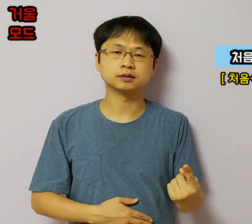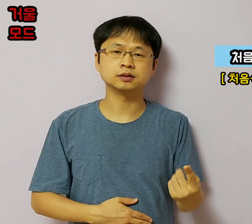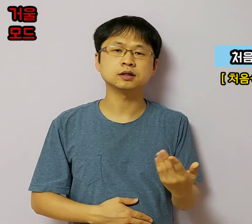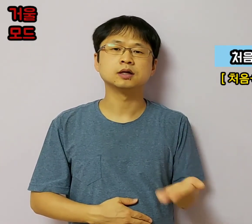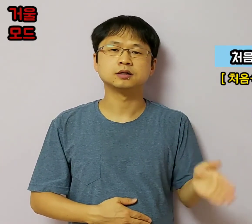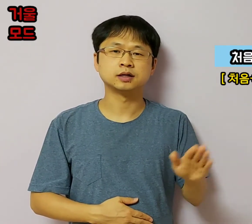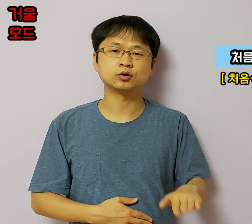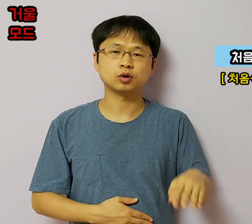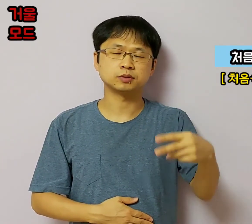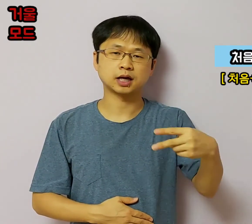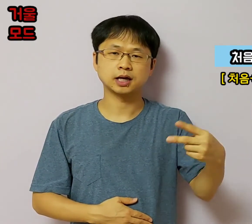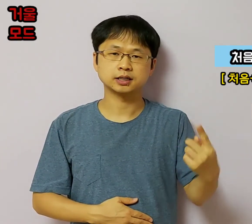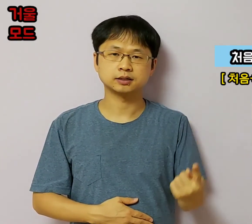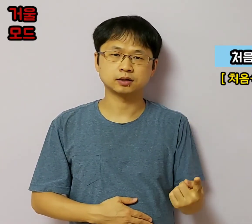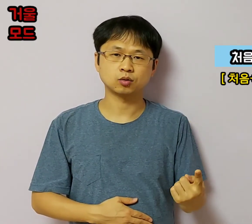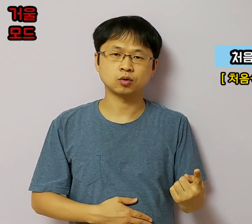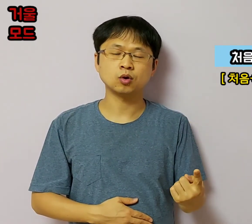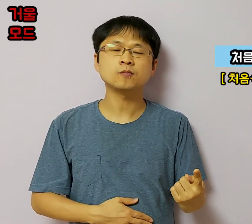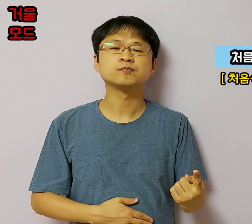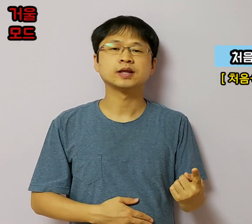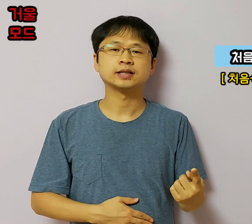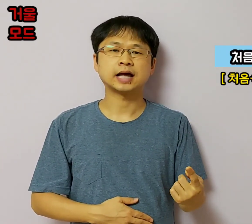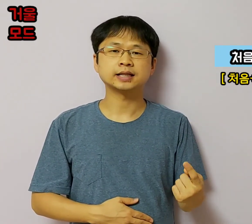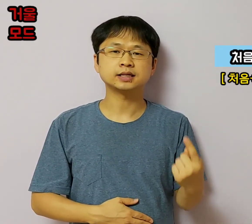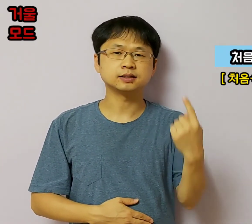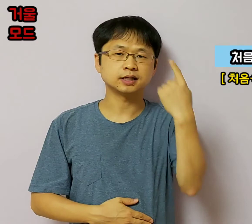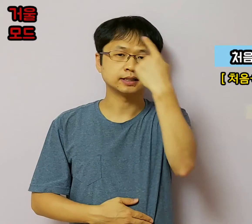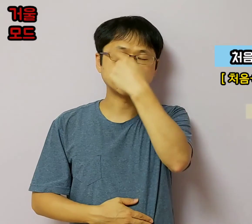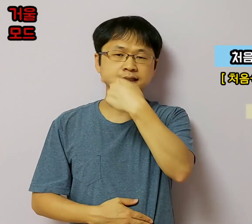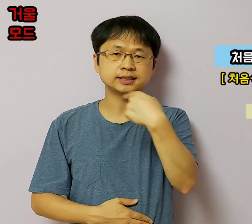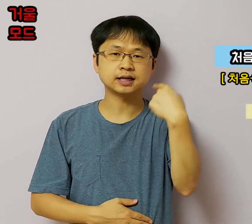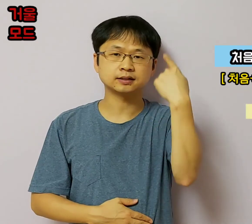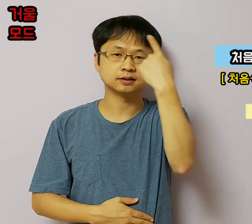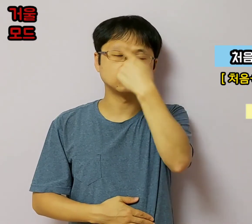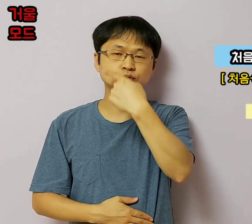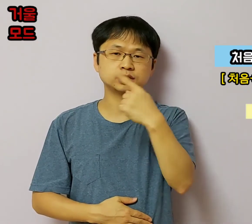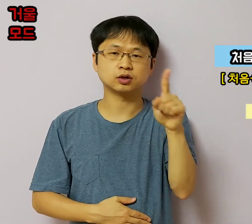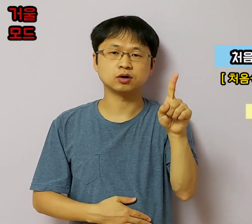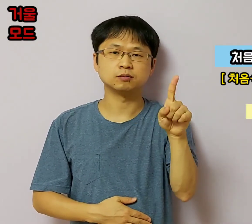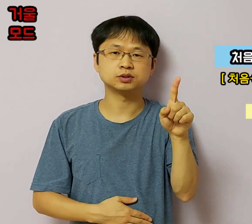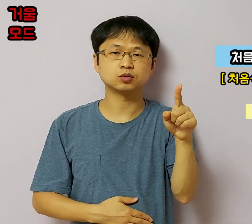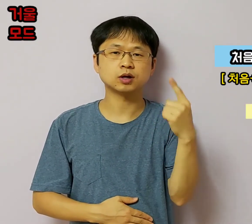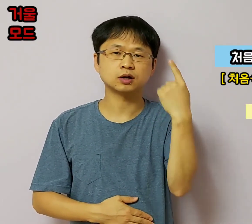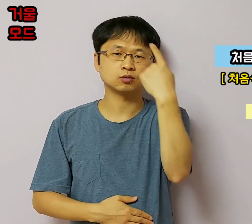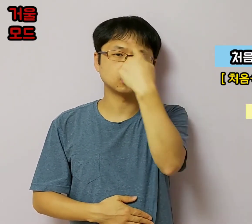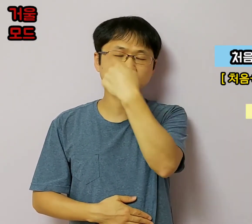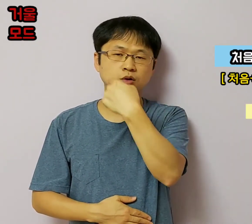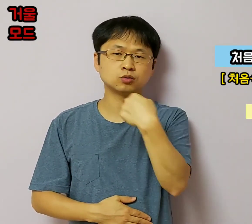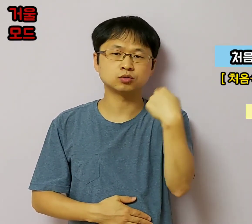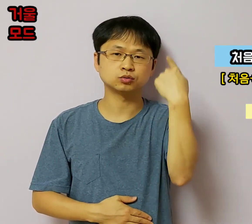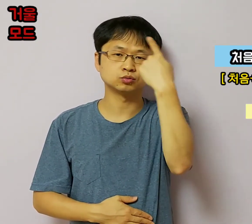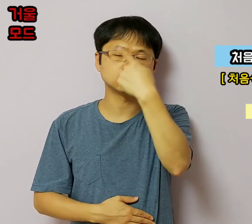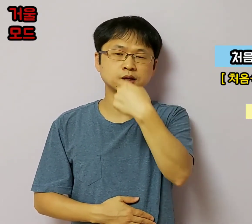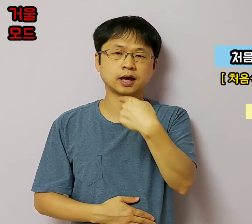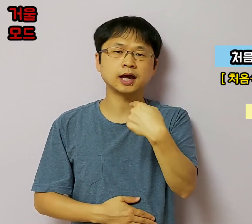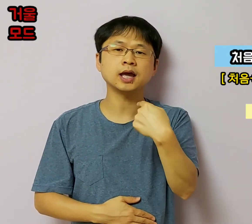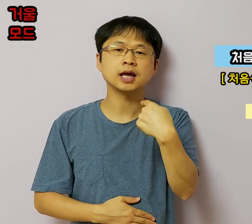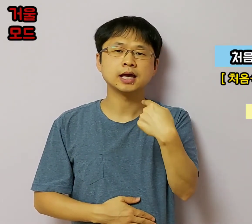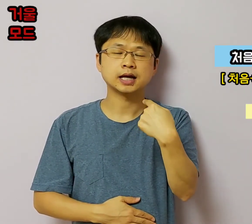하면은 그래도입니다. 그래도 낯익은 길, 낯이라는 것은 얼굴이죠. 검지손가락으로 얼굴을 둥그렇게